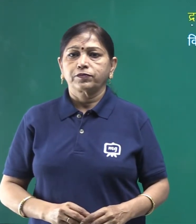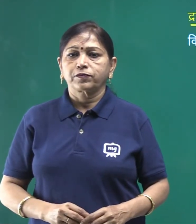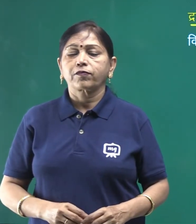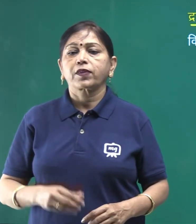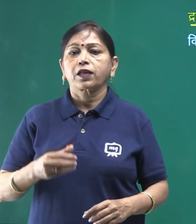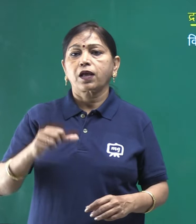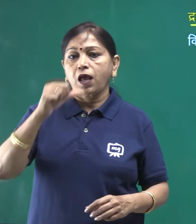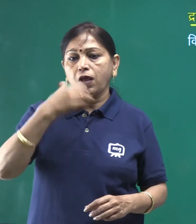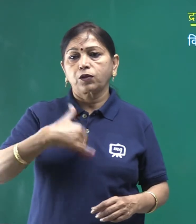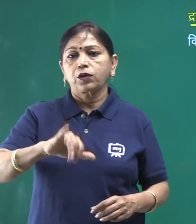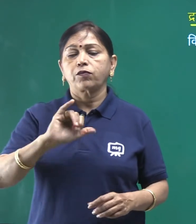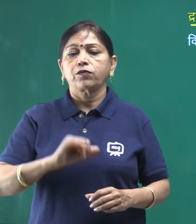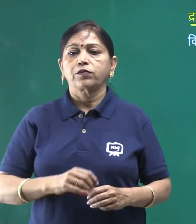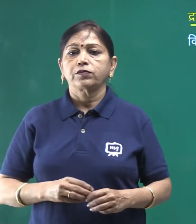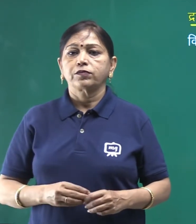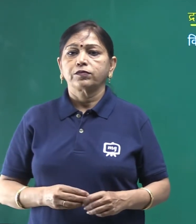द्रव,